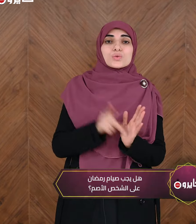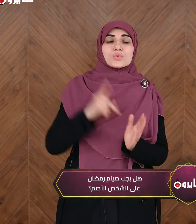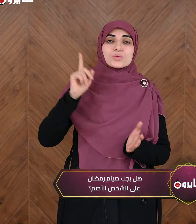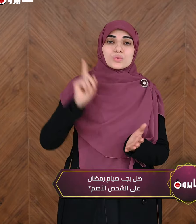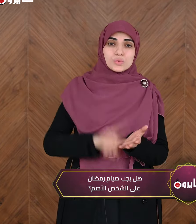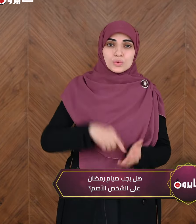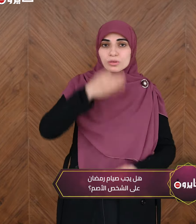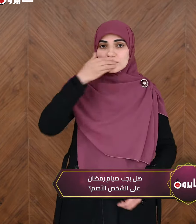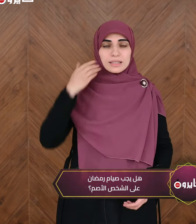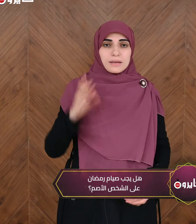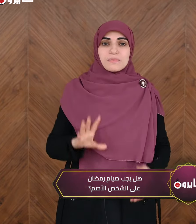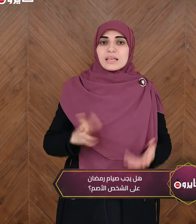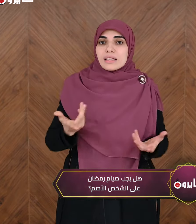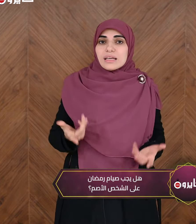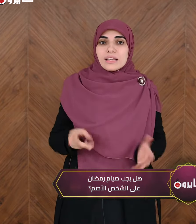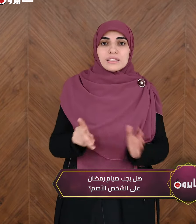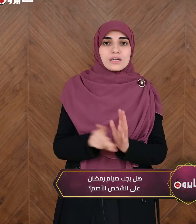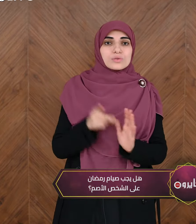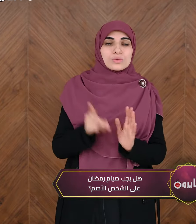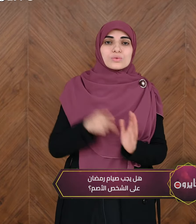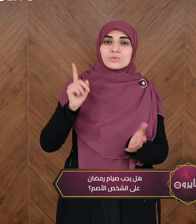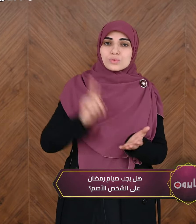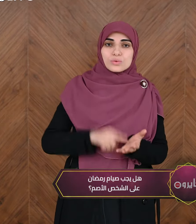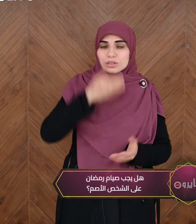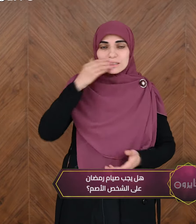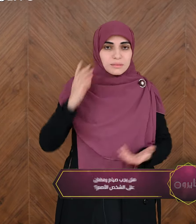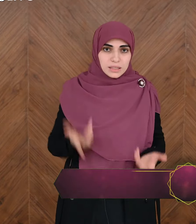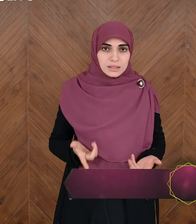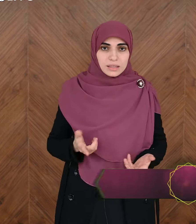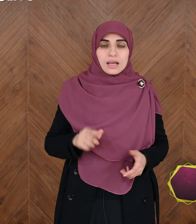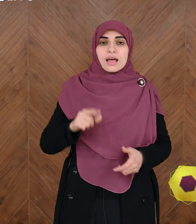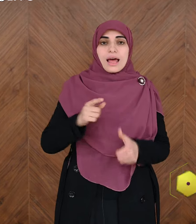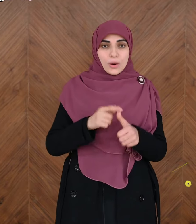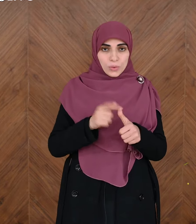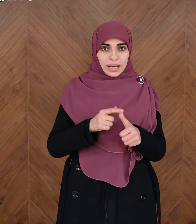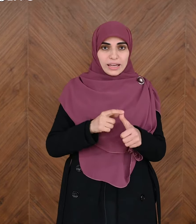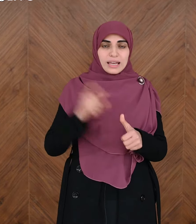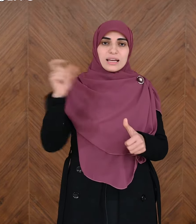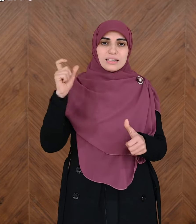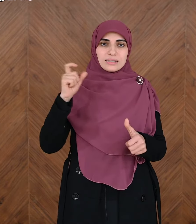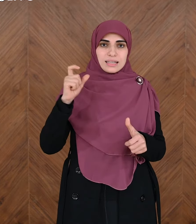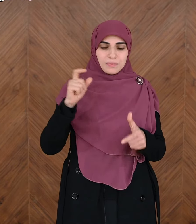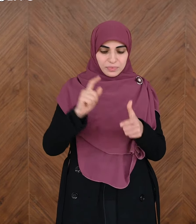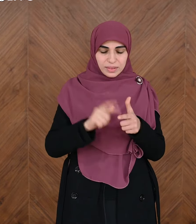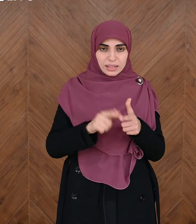شروط وجوب الصيام. إيه هي شروط وجوب الصيام دي؟ أول حاجة الإسلام، تاني